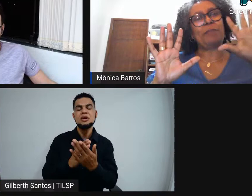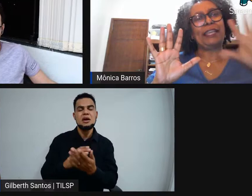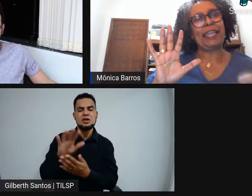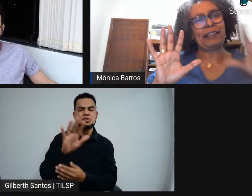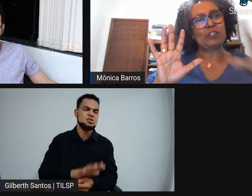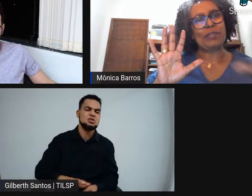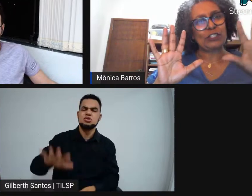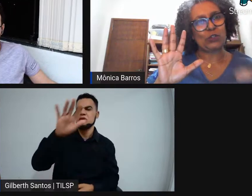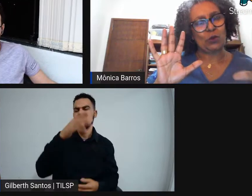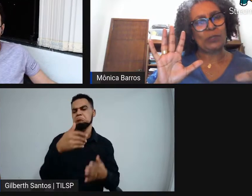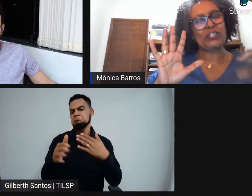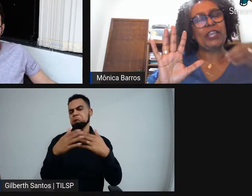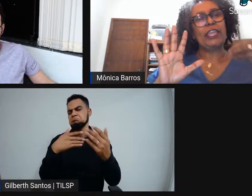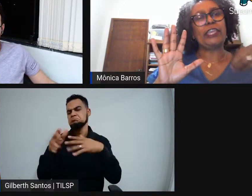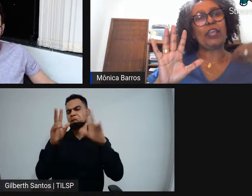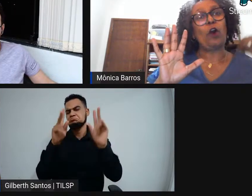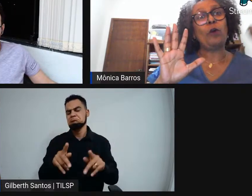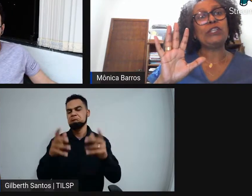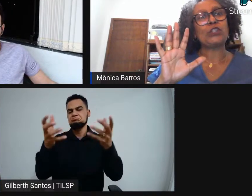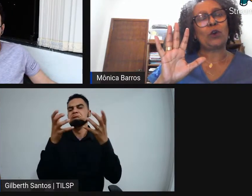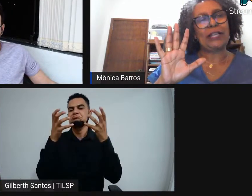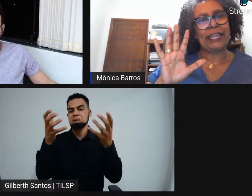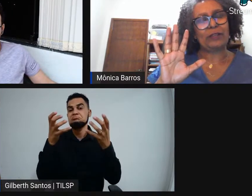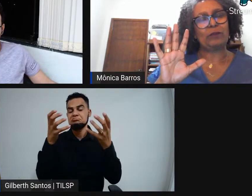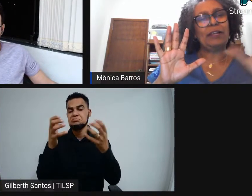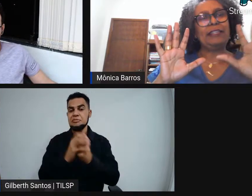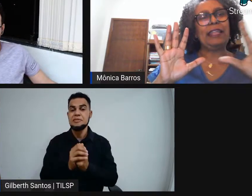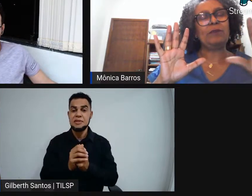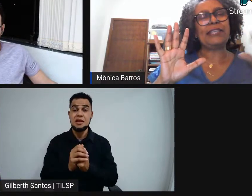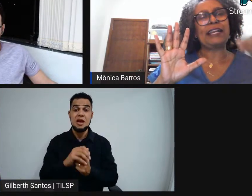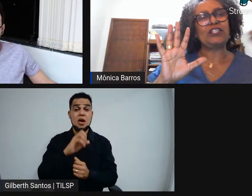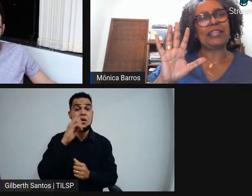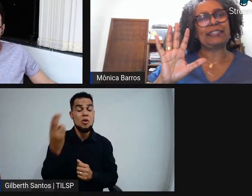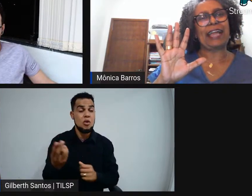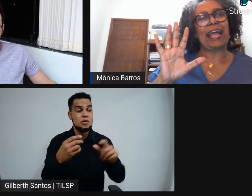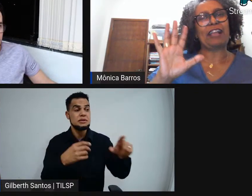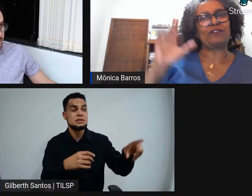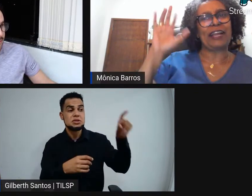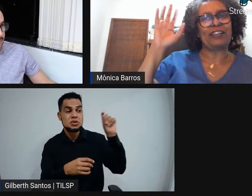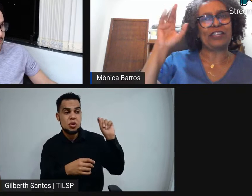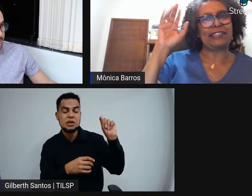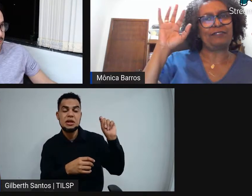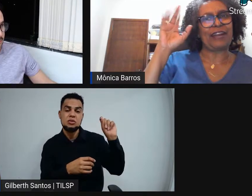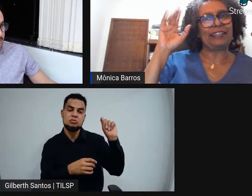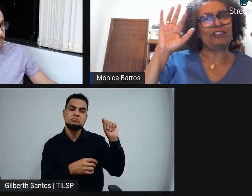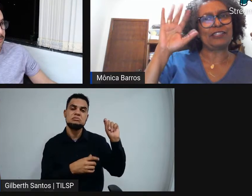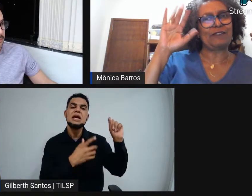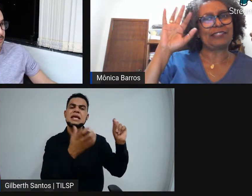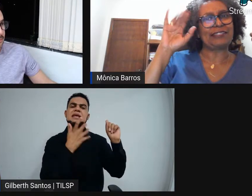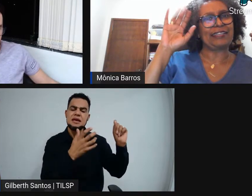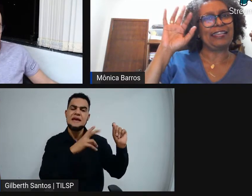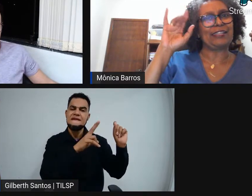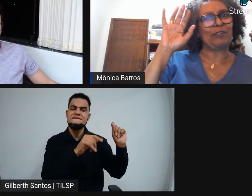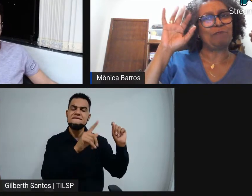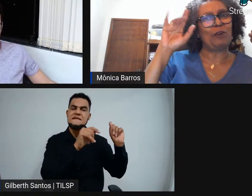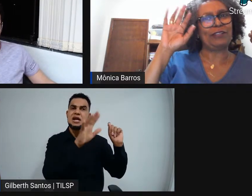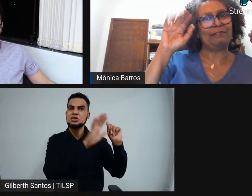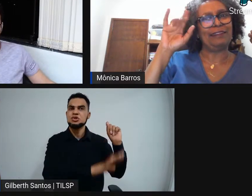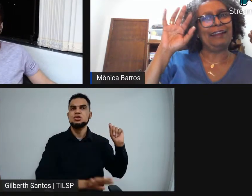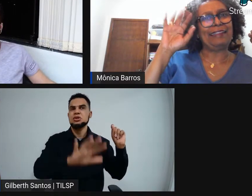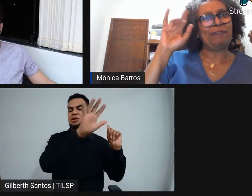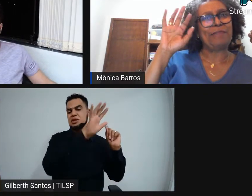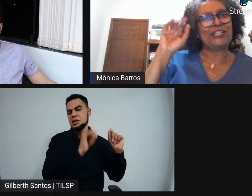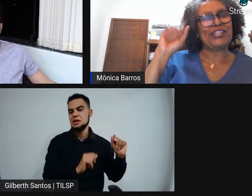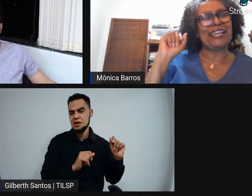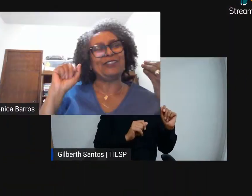seja, para aquelas pessoas que ou escolheram não se candidatar às vagas reservadas, que são essas aqui que estão na mão,